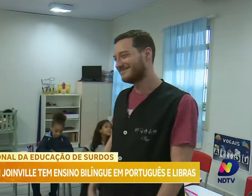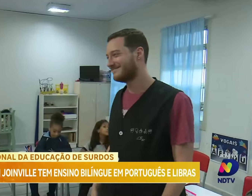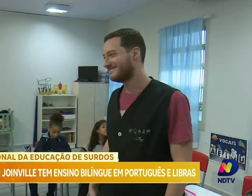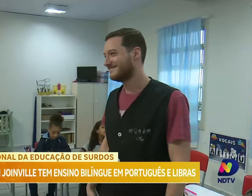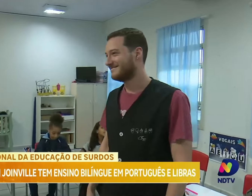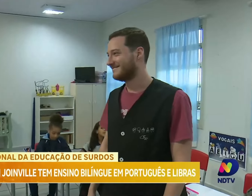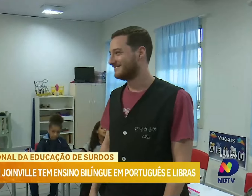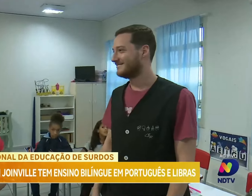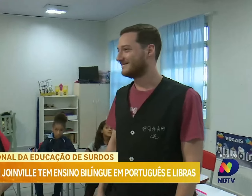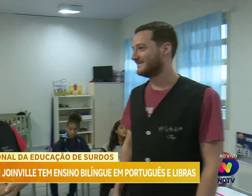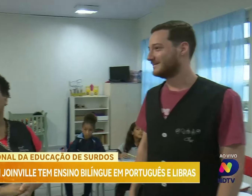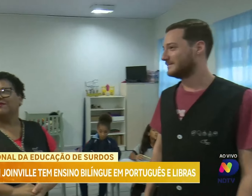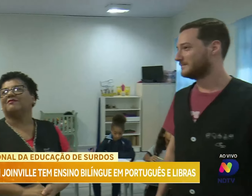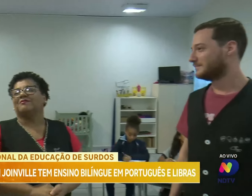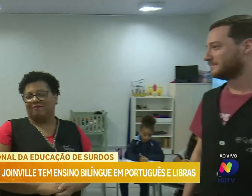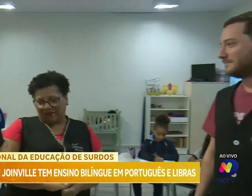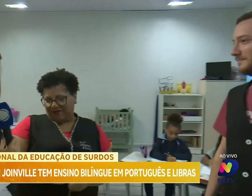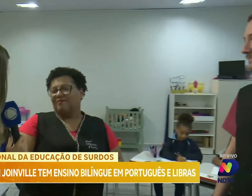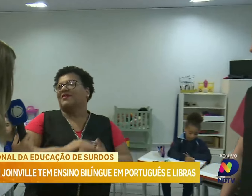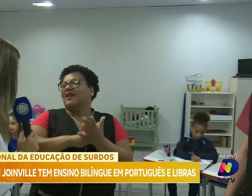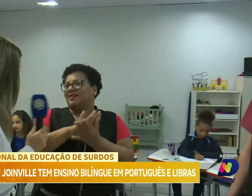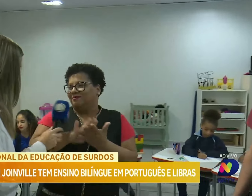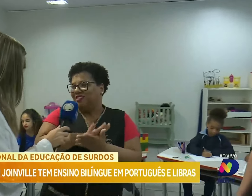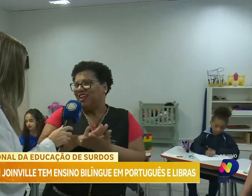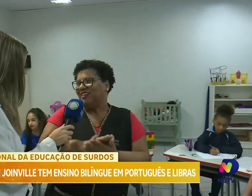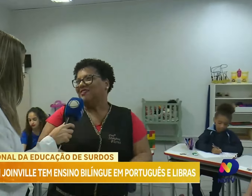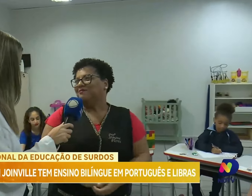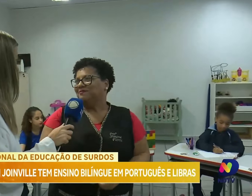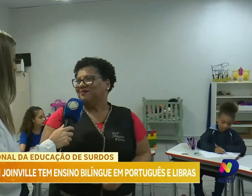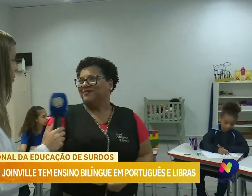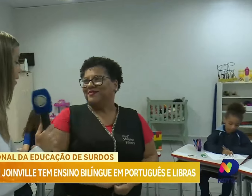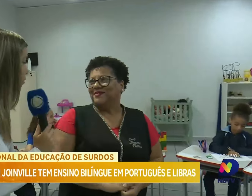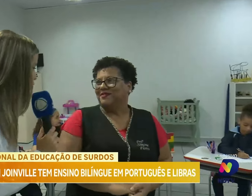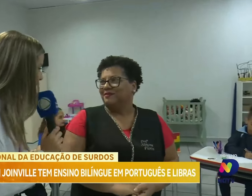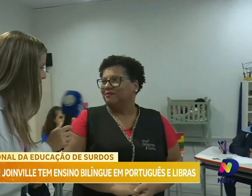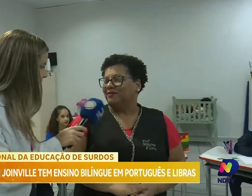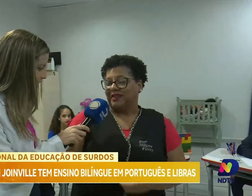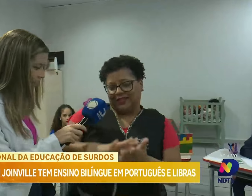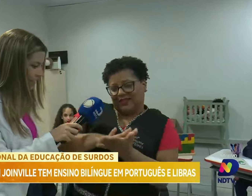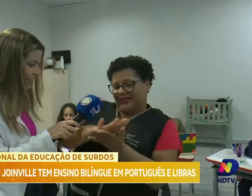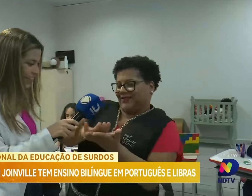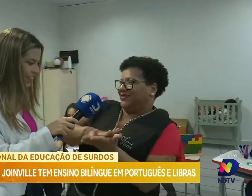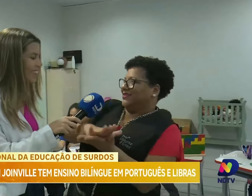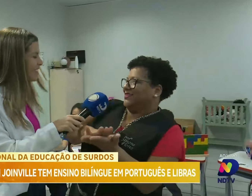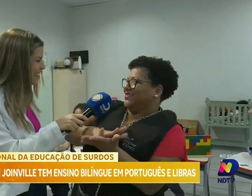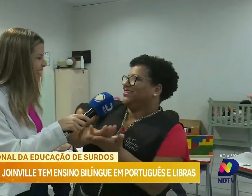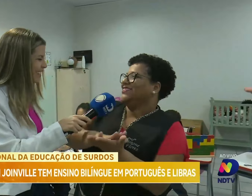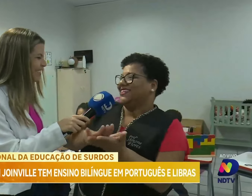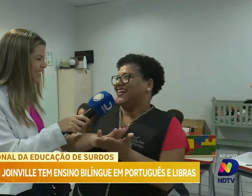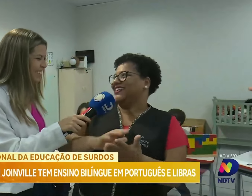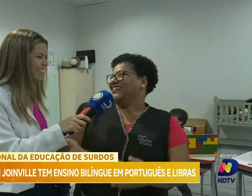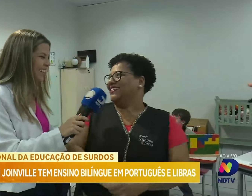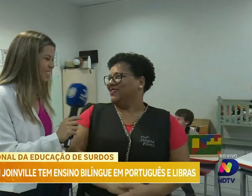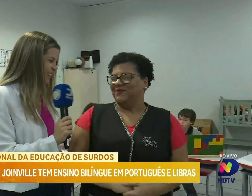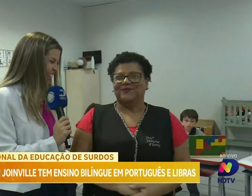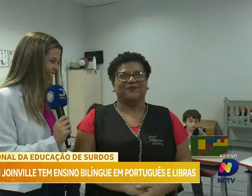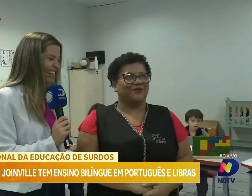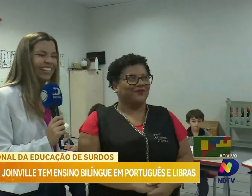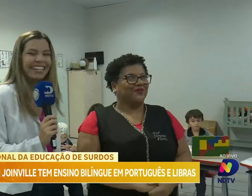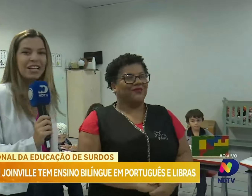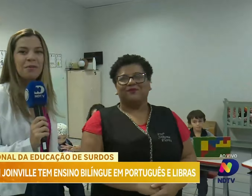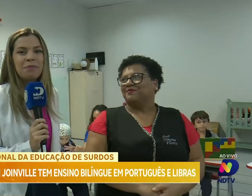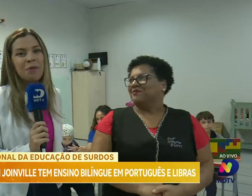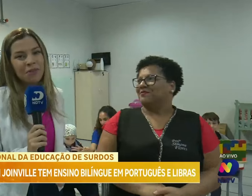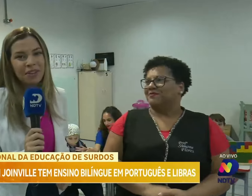Muito obrigada. Simone, obrigada também pelo auxílio. De nada. Como é que o de nada? De nada. De nada,